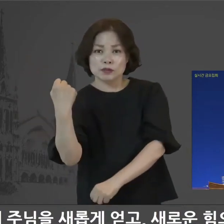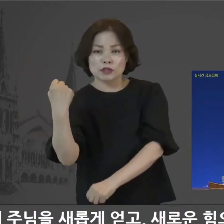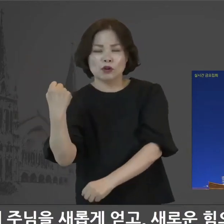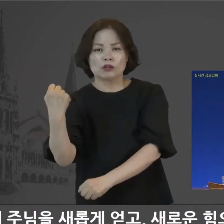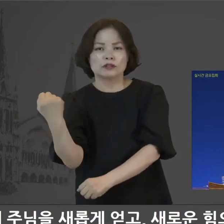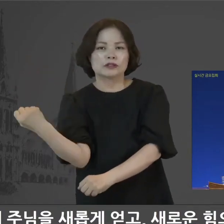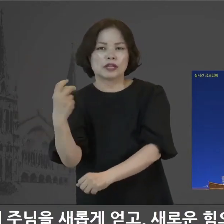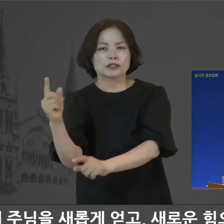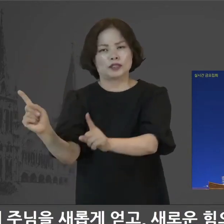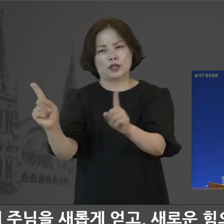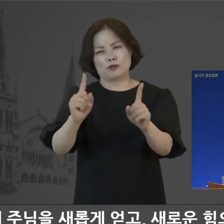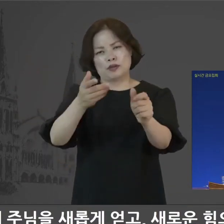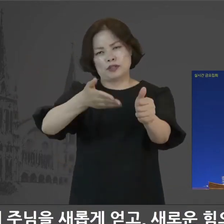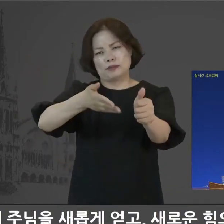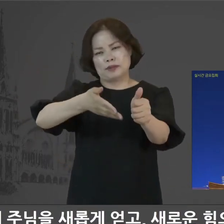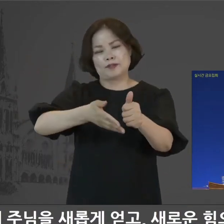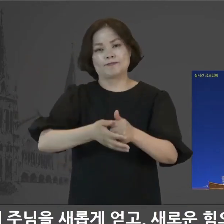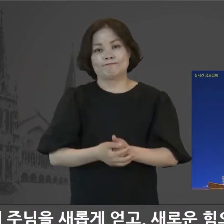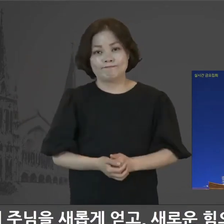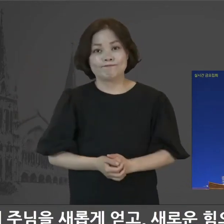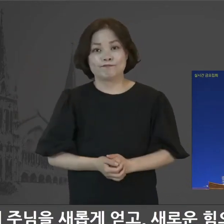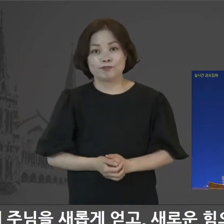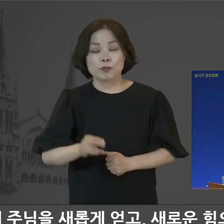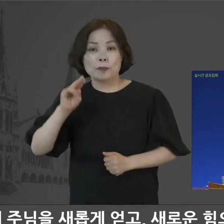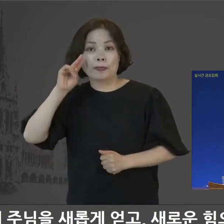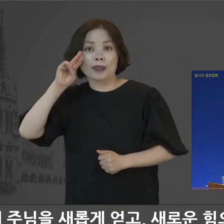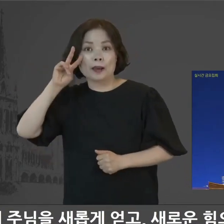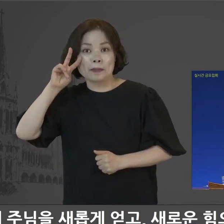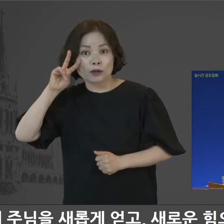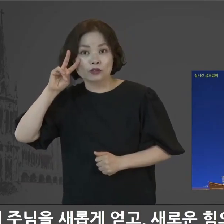수 있기를 바랍니다. 바울이